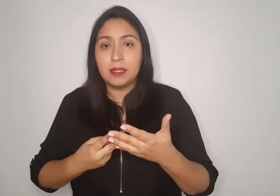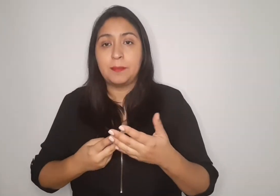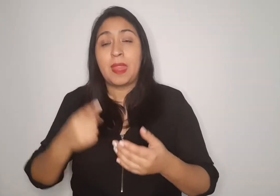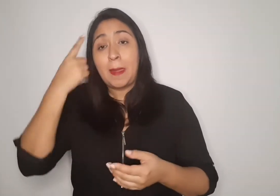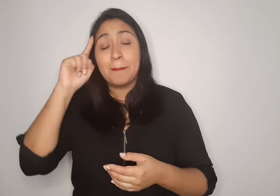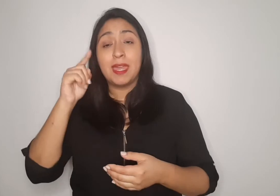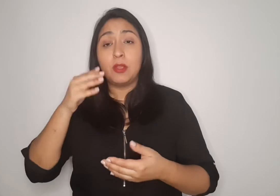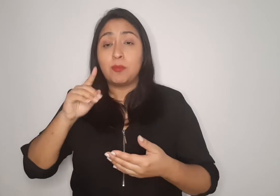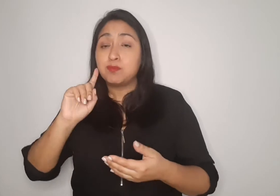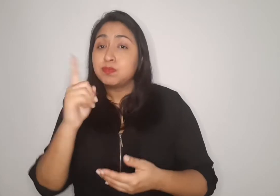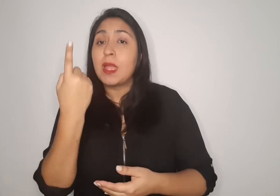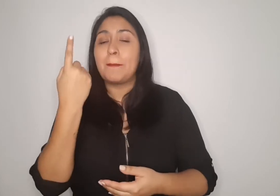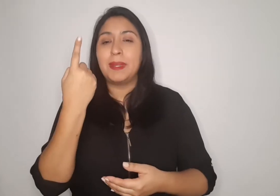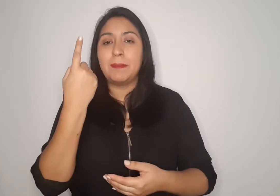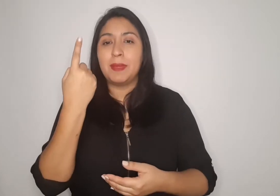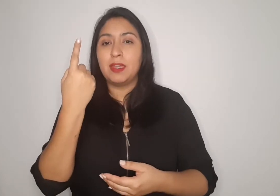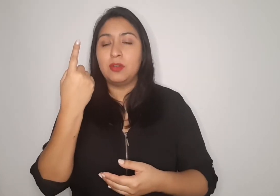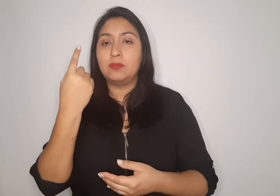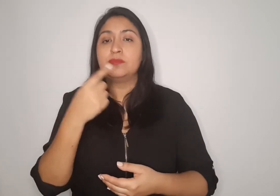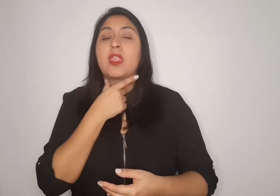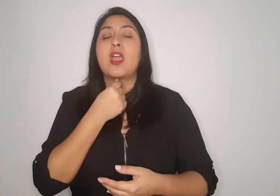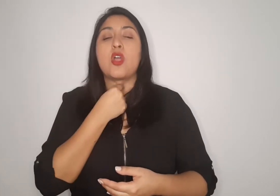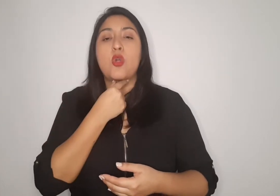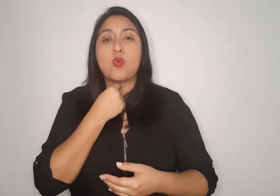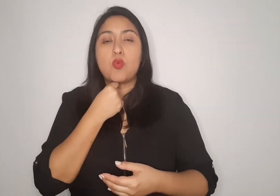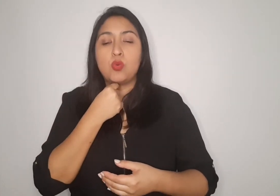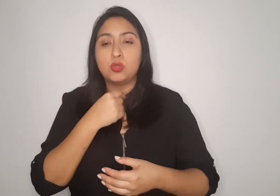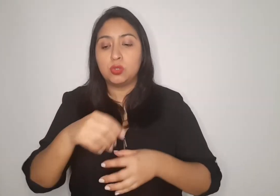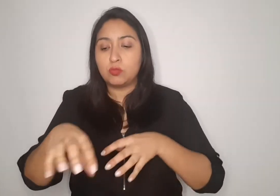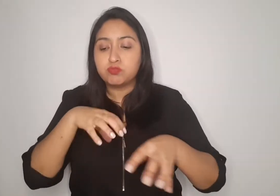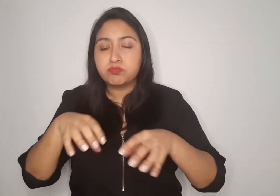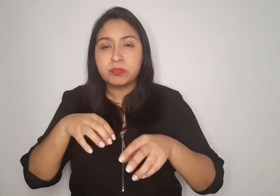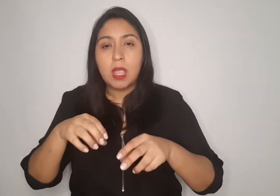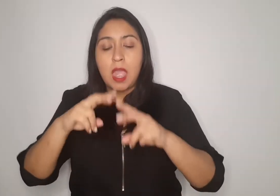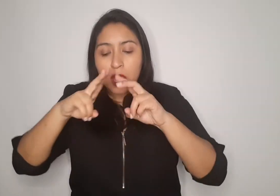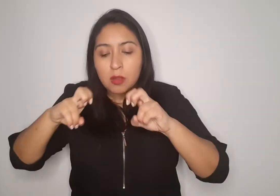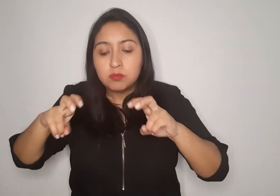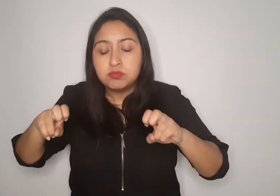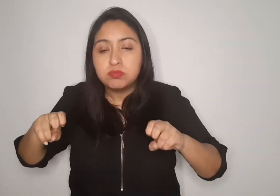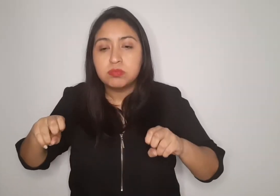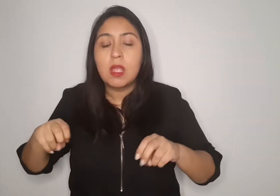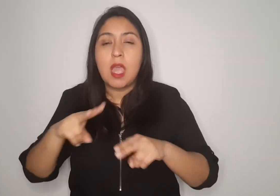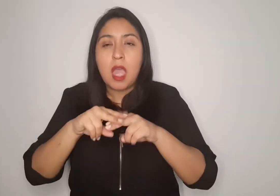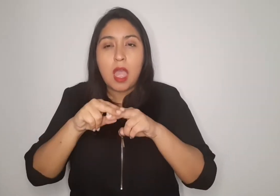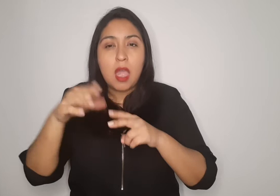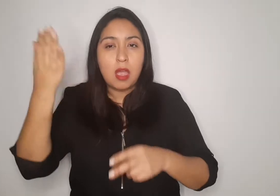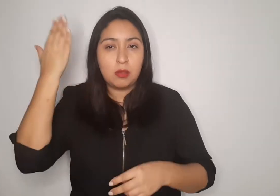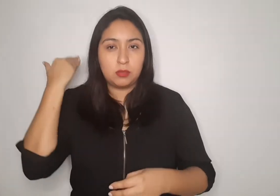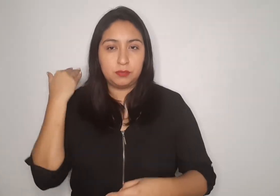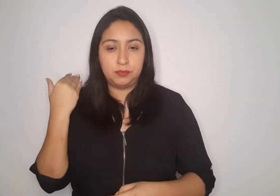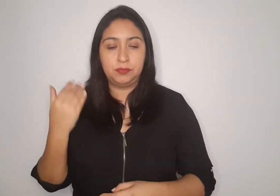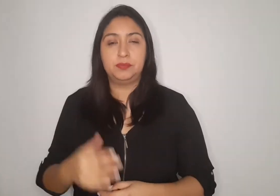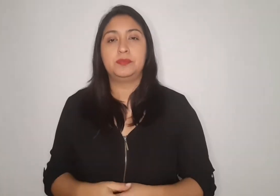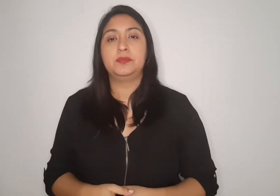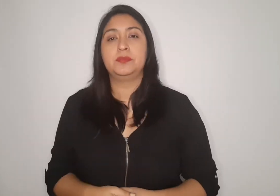eran las piezas arqueológicas. O sea, las piezas. Esa era la motivación. Eso era lo que principal, los motivaba. Sí.